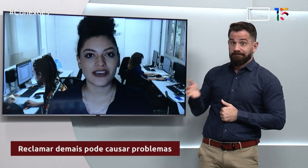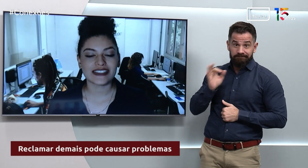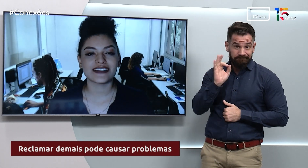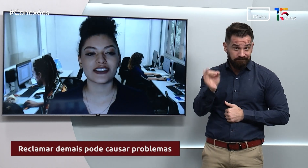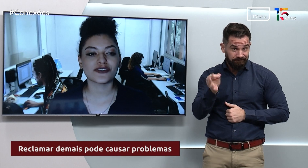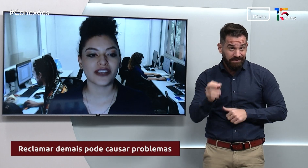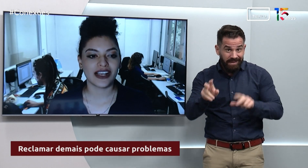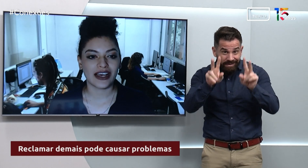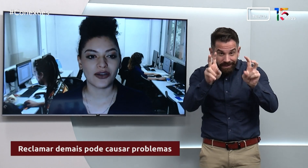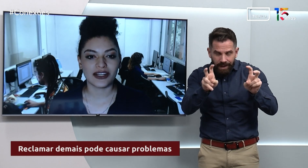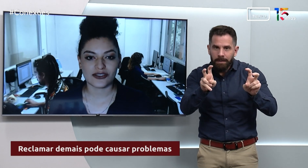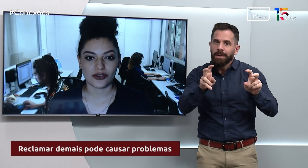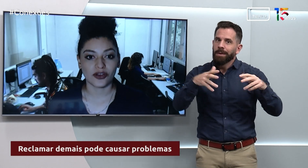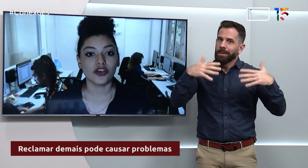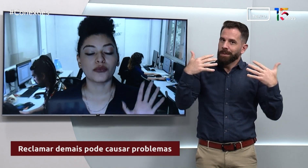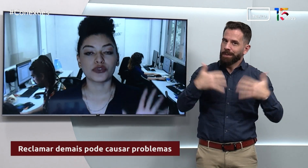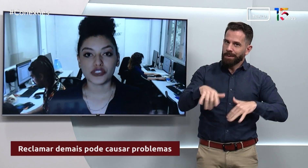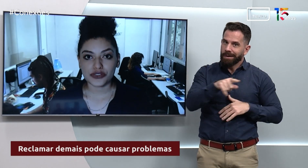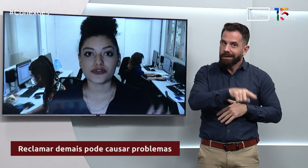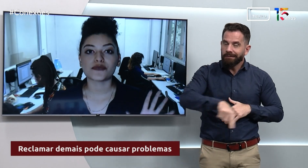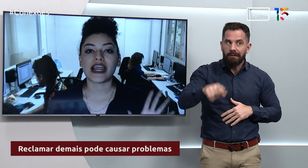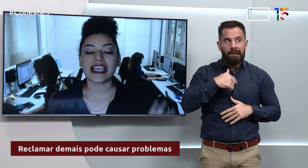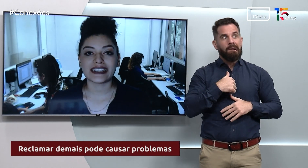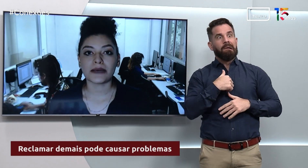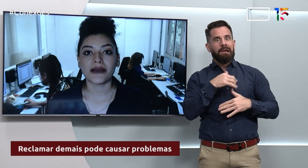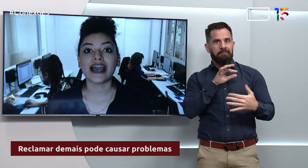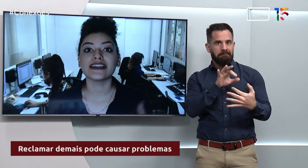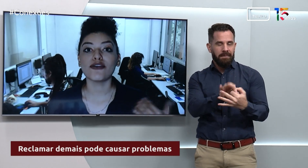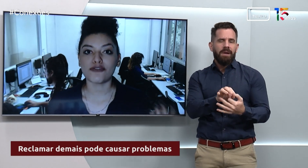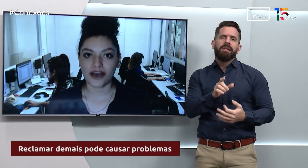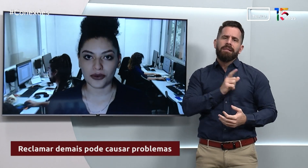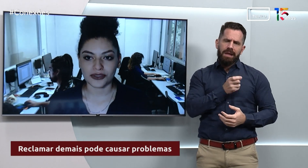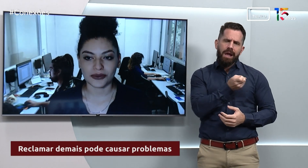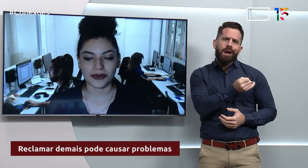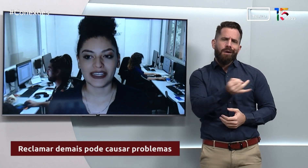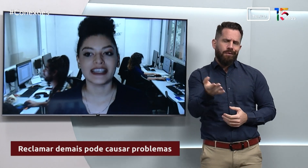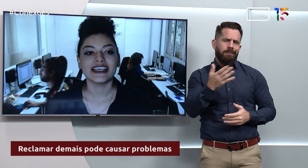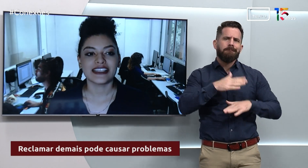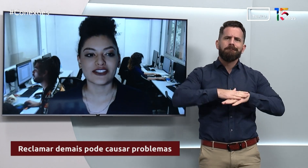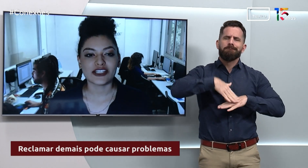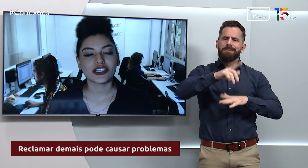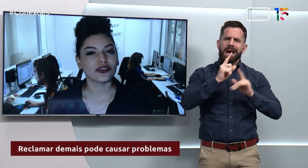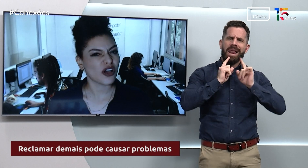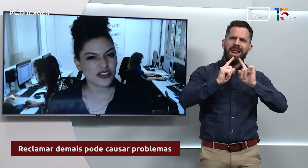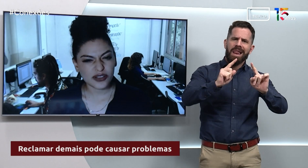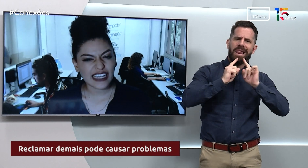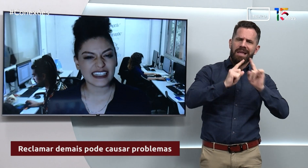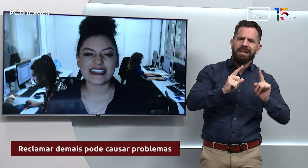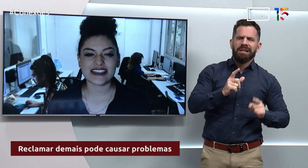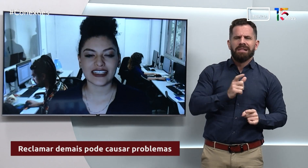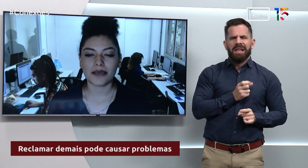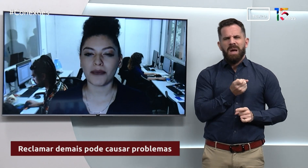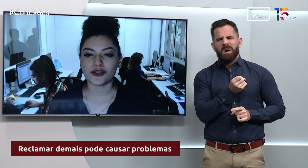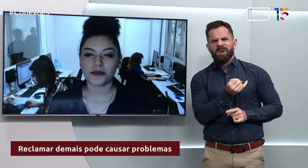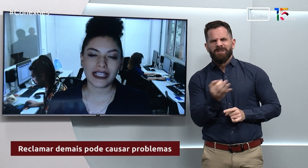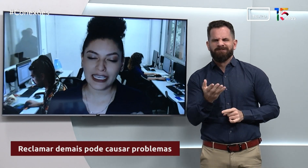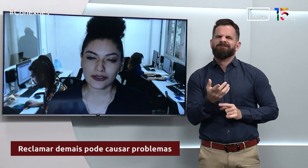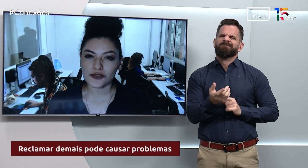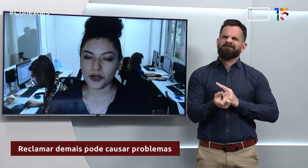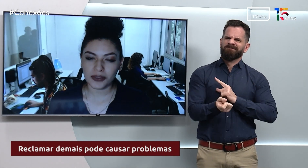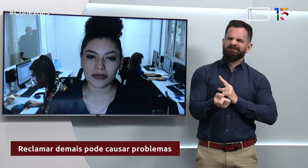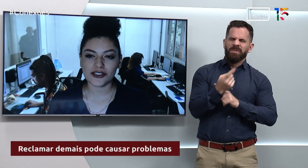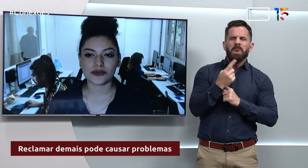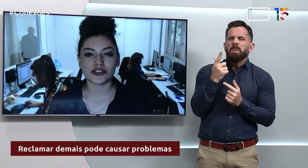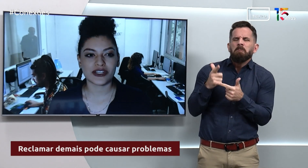gente vai se identificar. Olha só, motivos para reclamar não faltam, não é? Tem gente que torce o nariz até para os